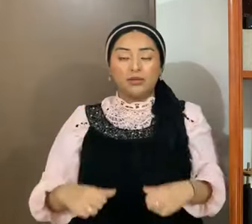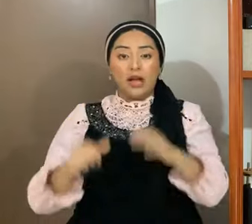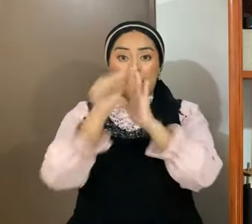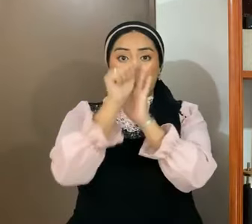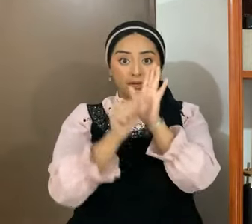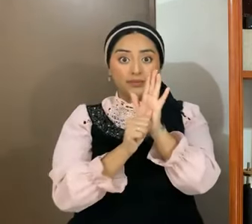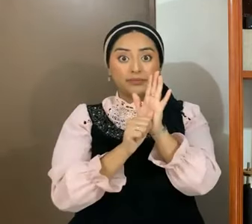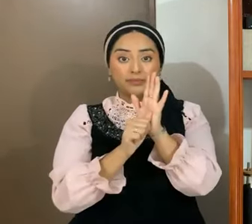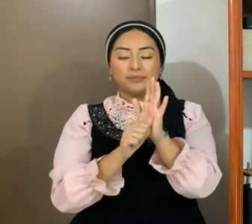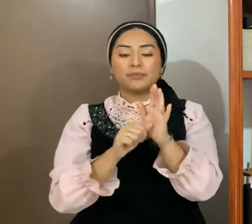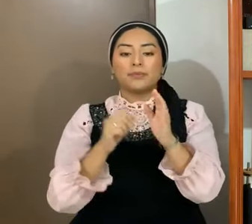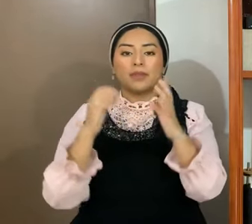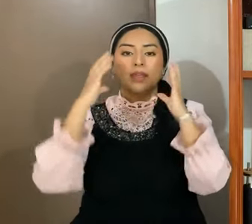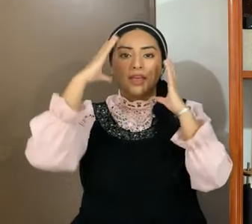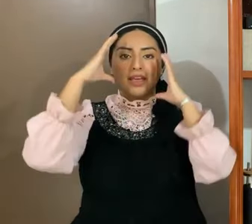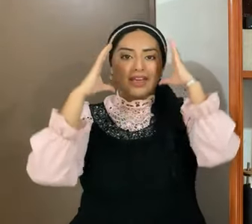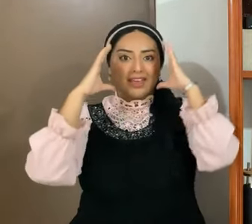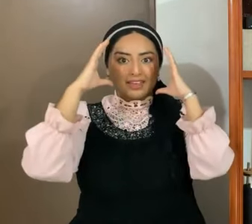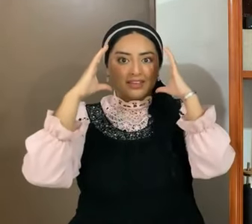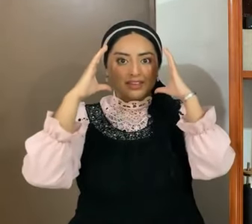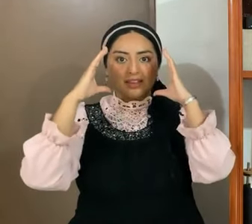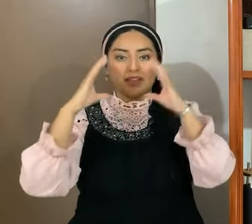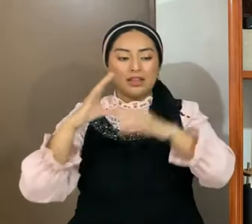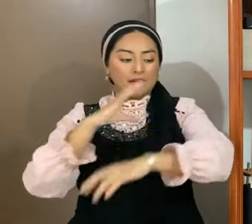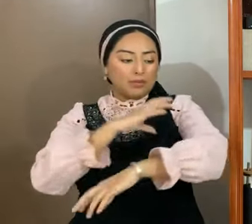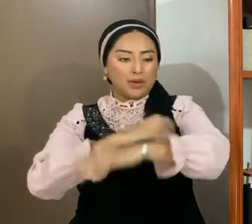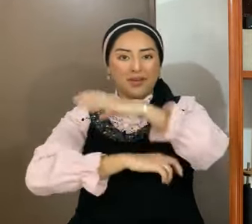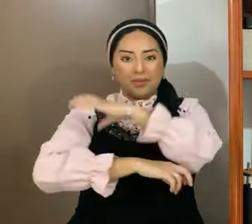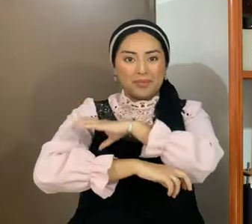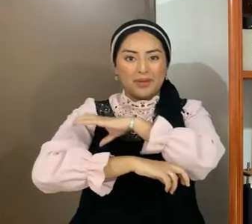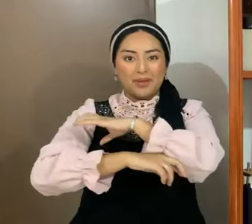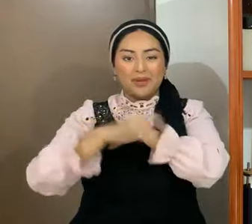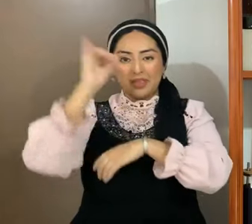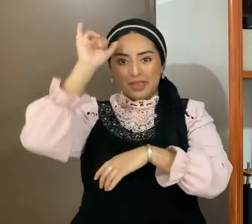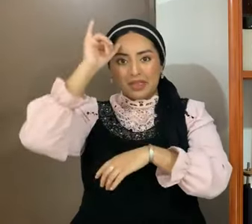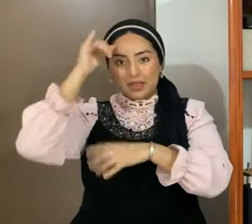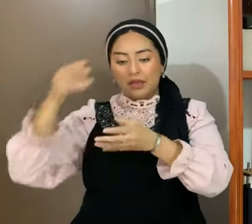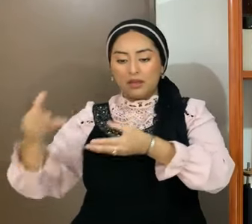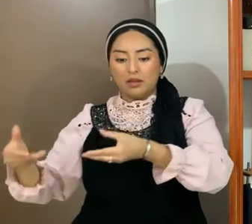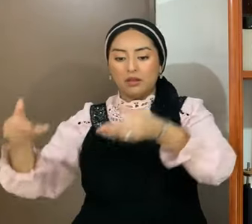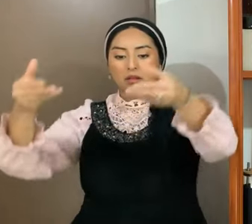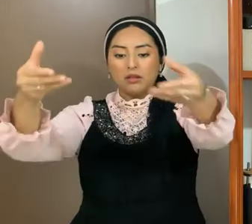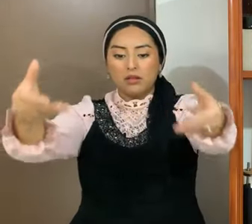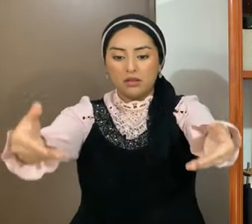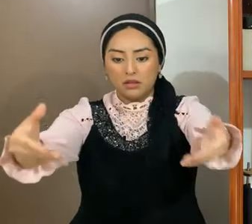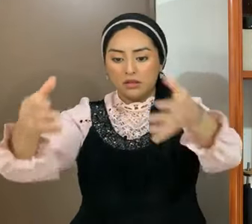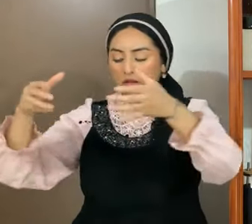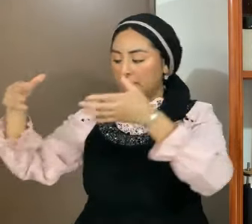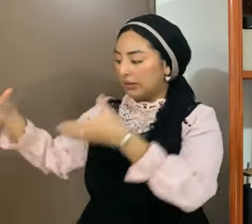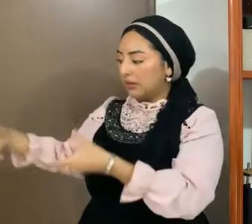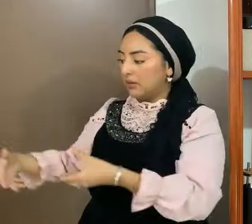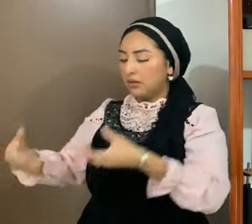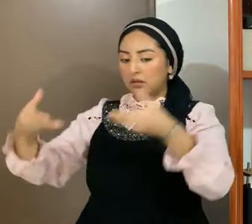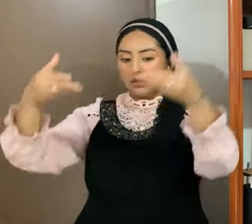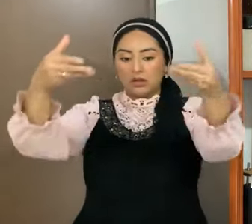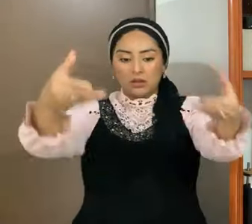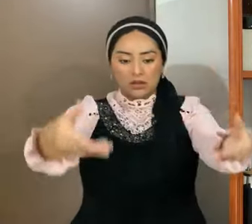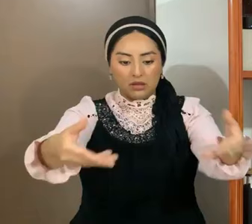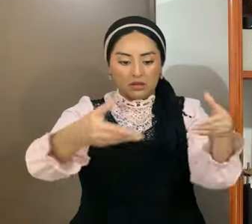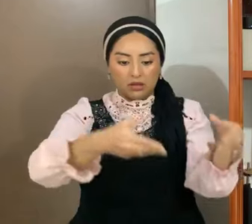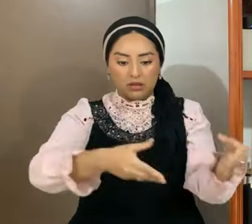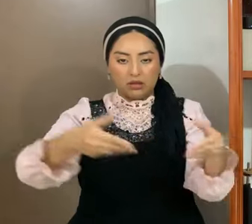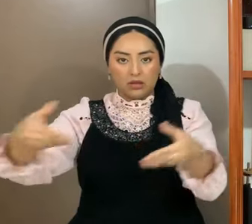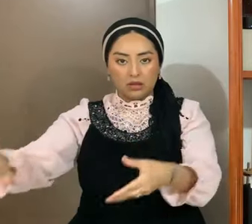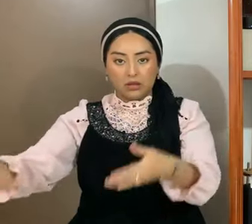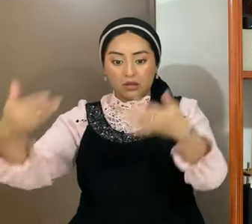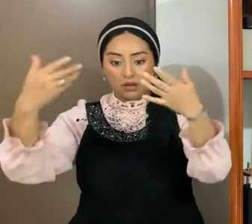la cabeza y la grosura de los intestinos sobre la leña que está sobre el fuego que habrá encima del altar. Y